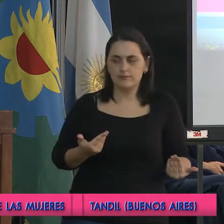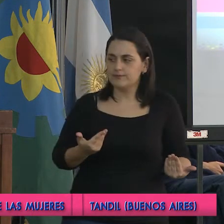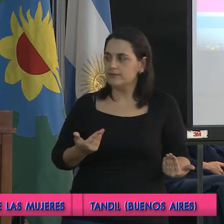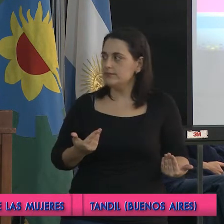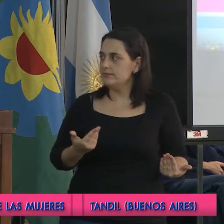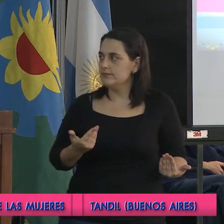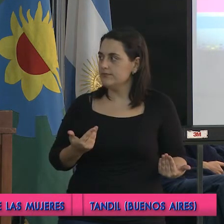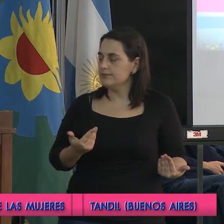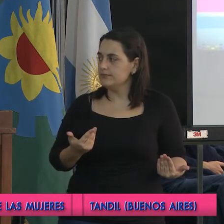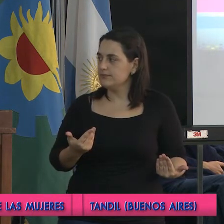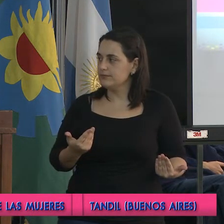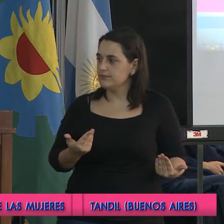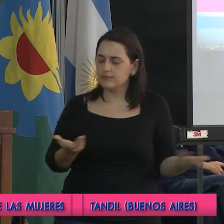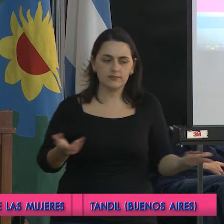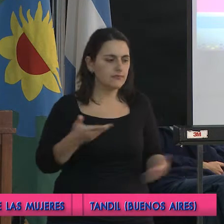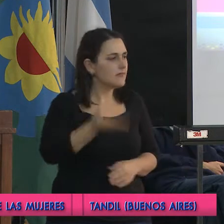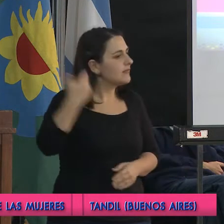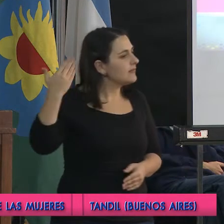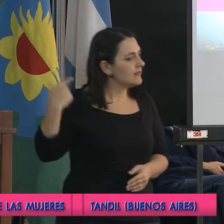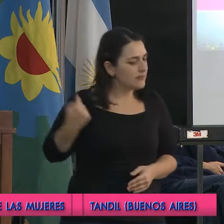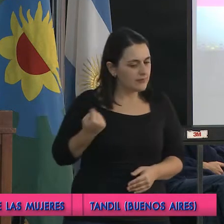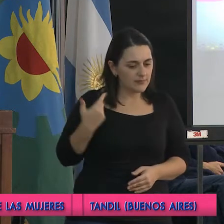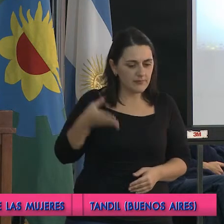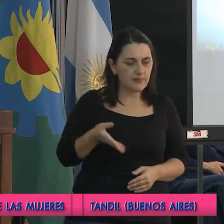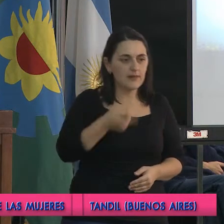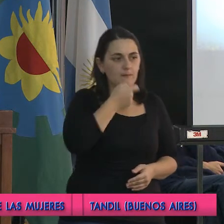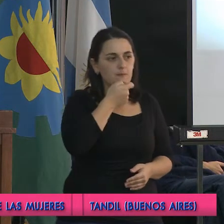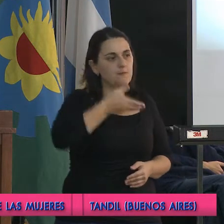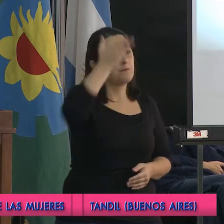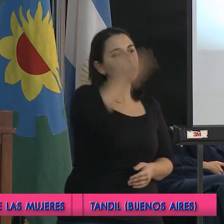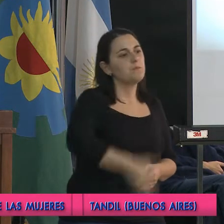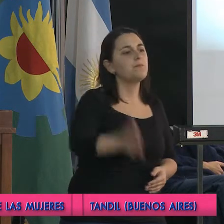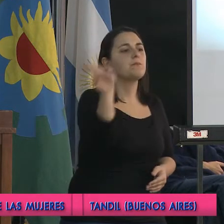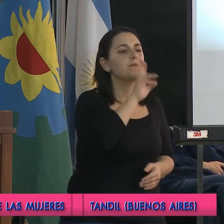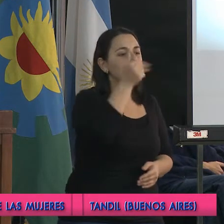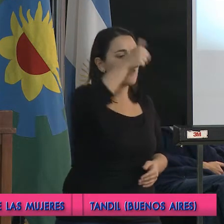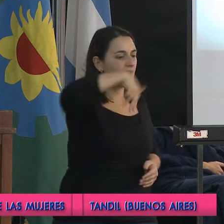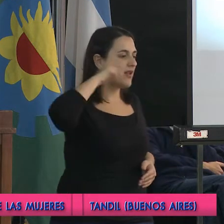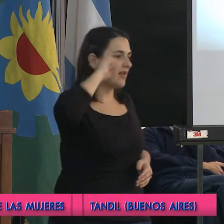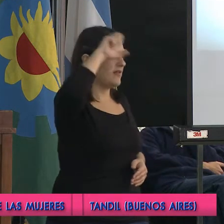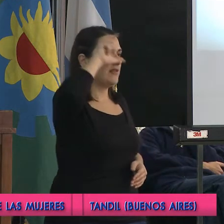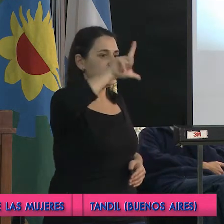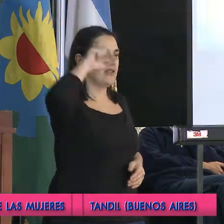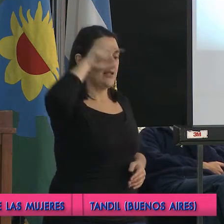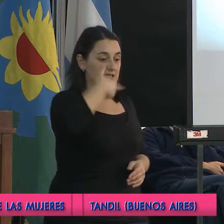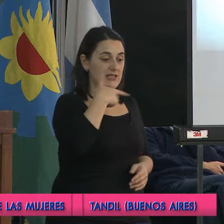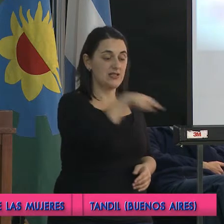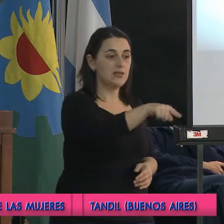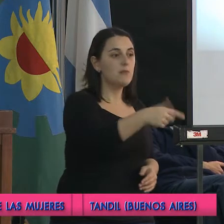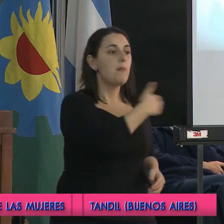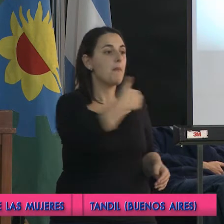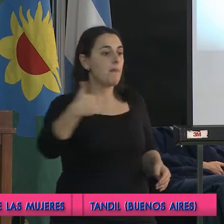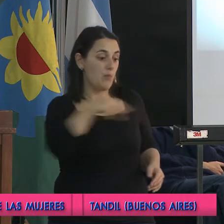Hace muy poco asistimos al tratamiento periodístico del asesinato de Ángeles Rawson y su madre fue permanentemente tildada